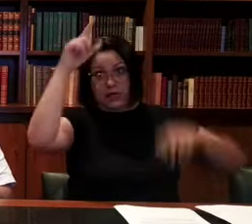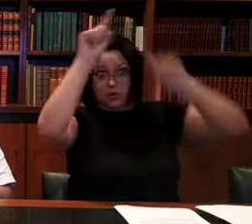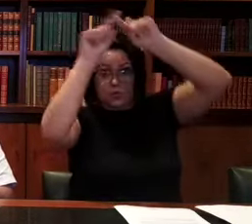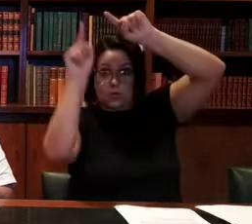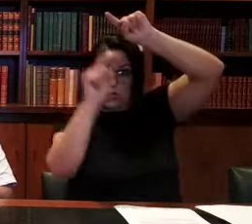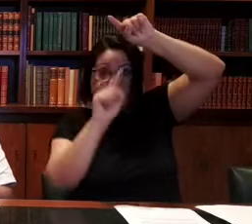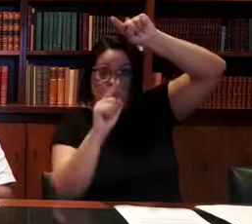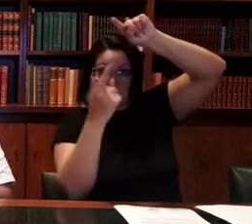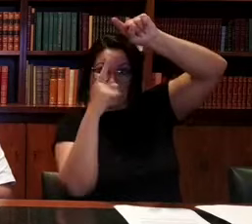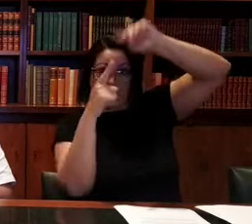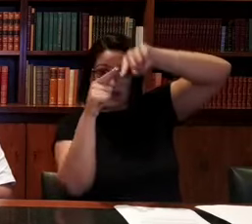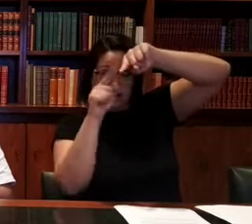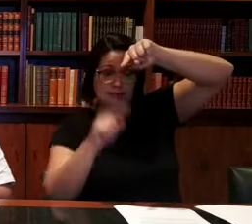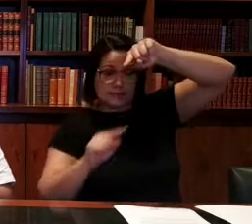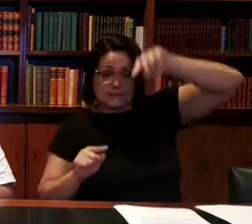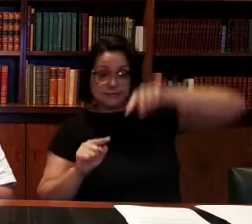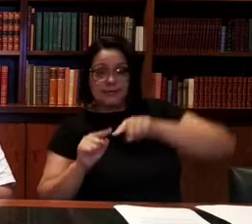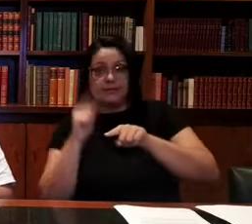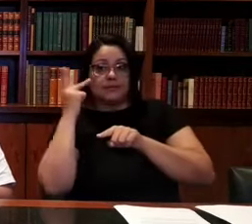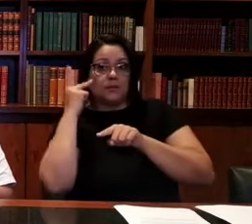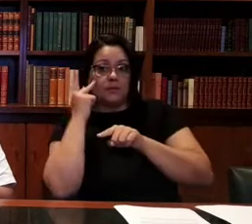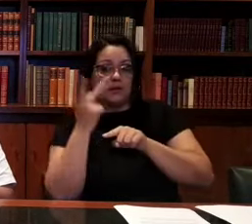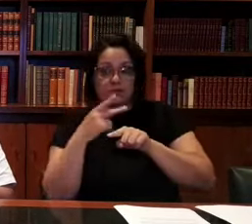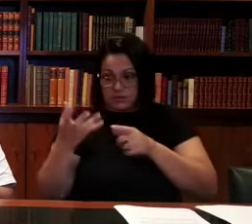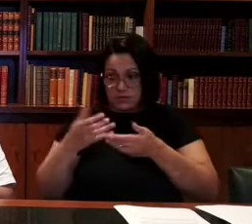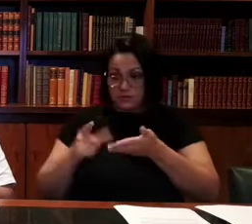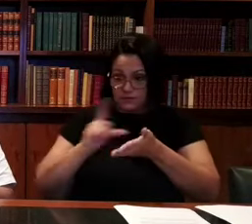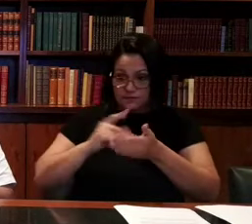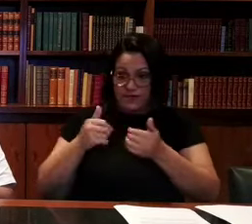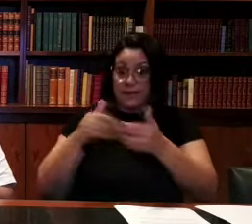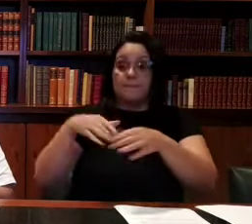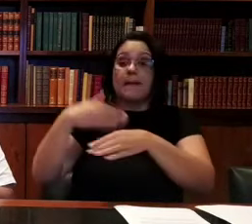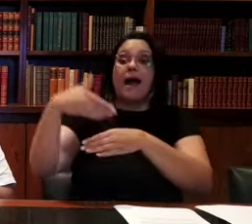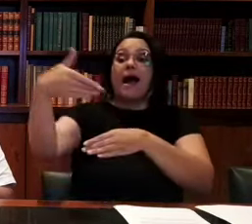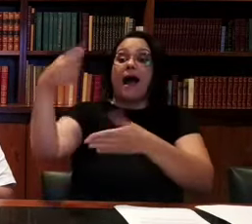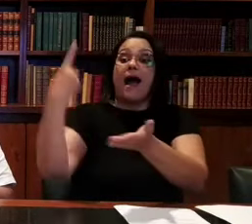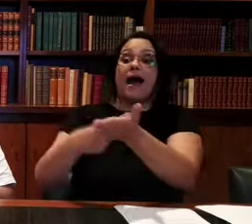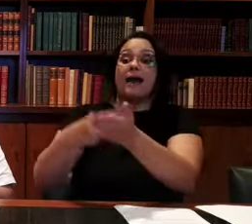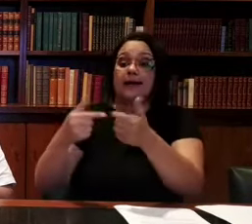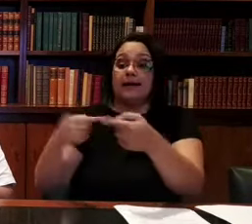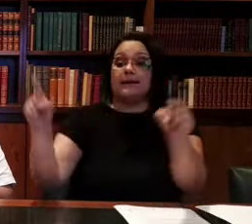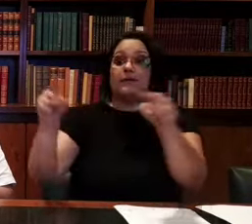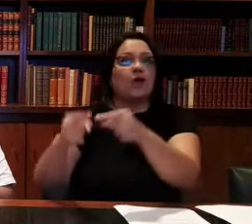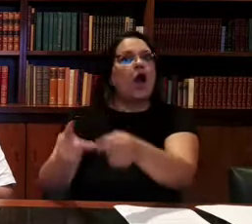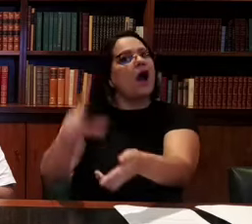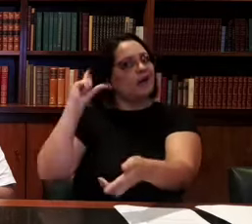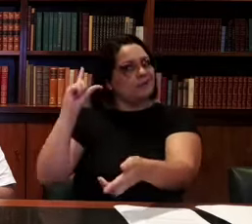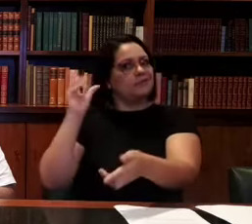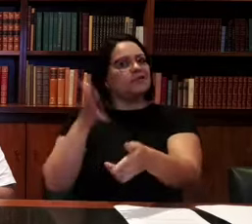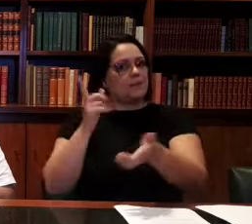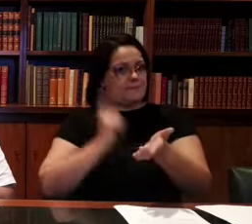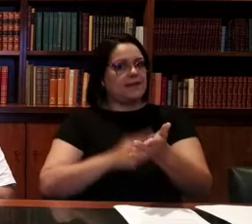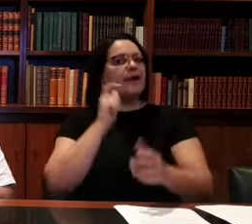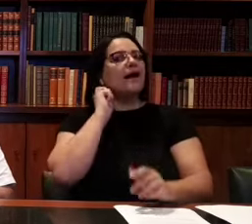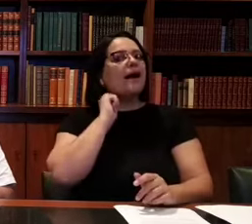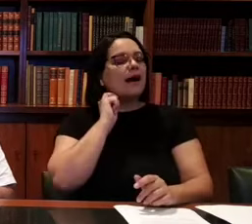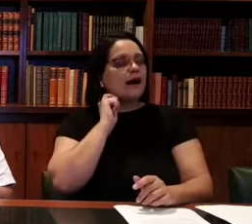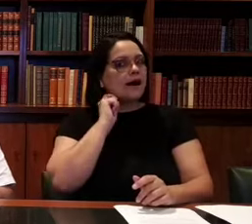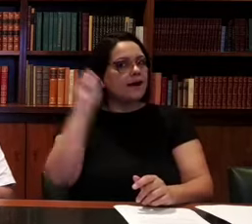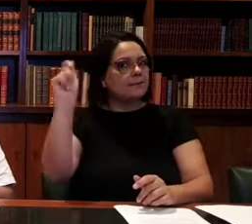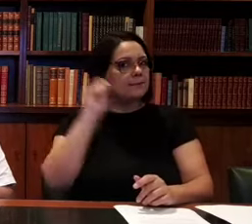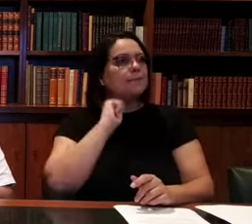Santos São Paulo hoje a previsão é antecipar um pouquinho entrega dessa da teoria é a gente em abril vai estar com a